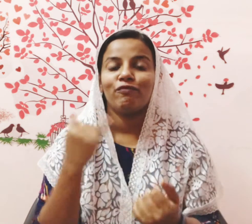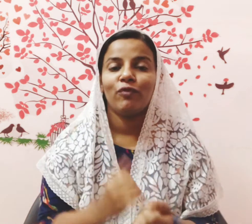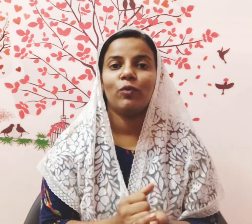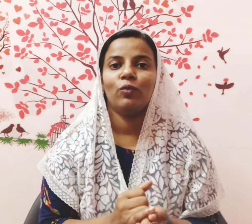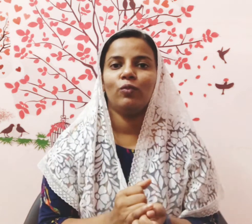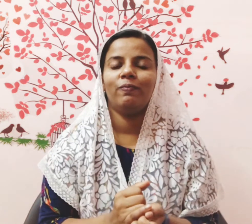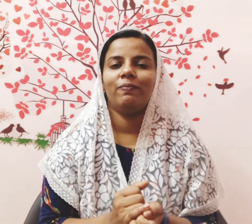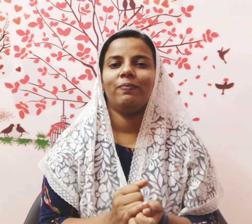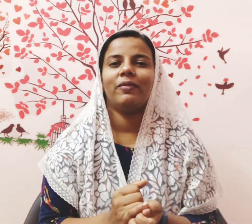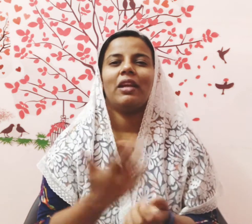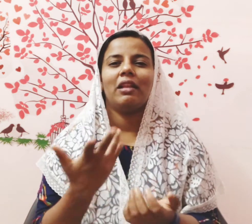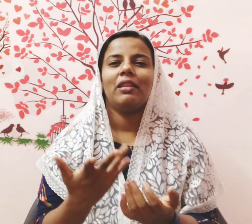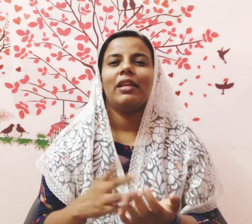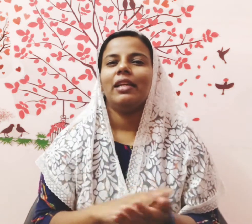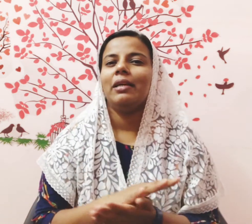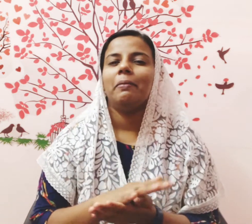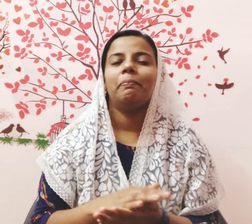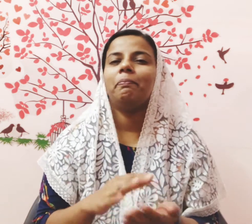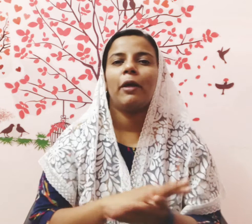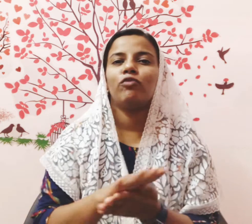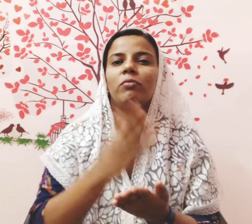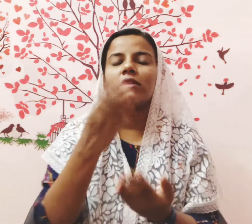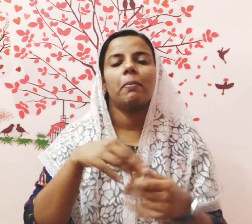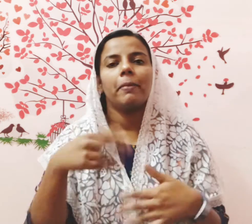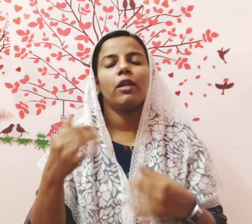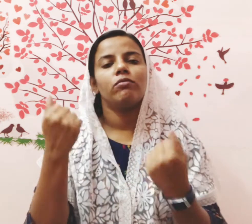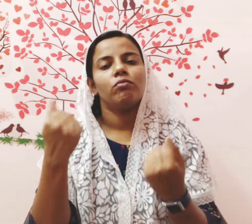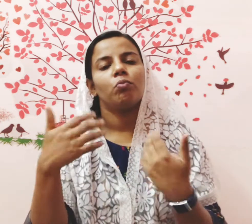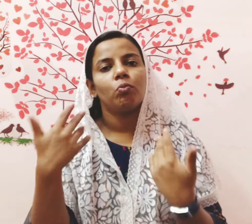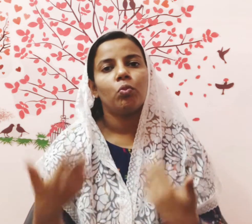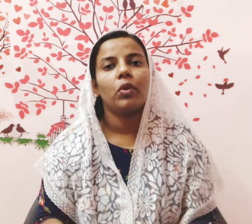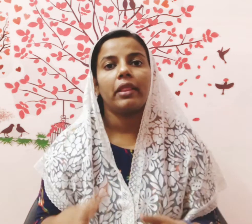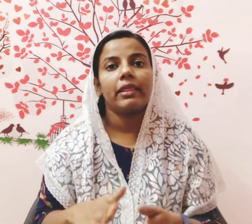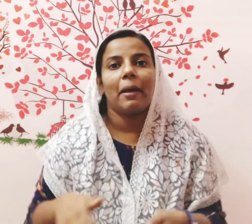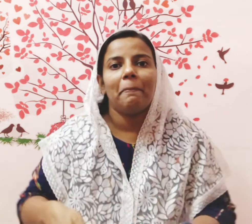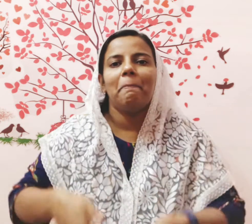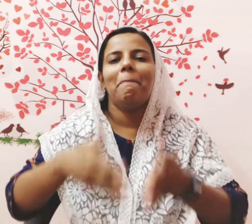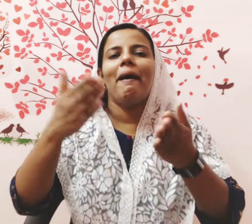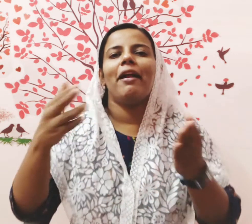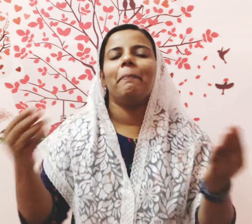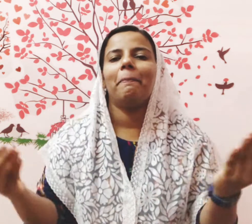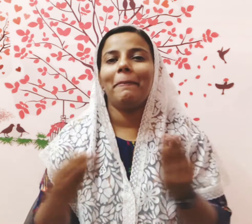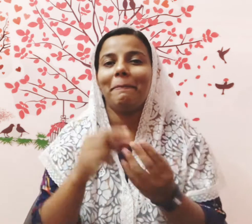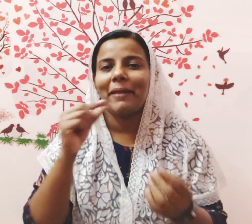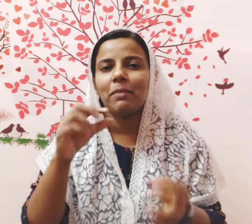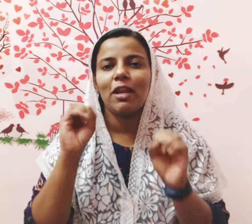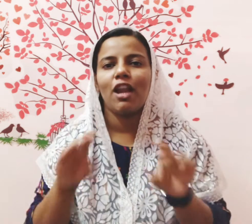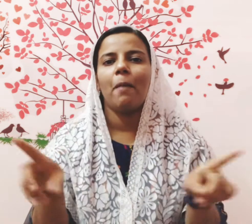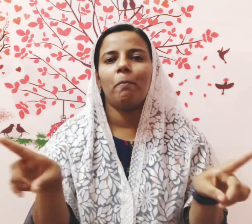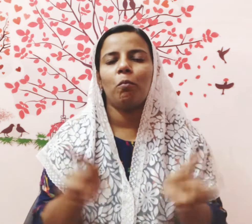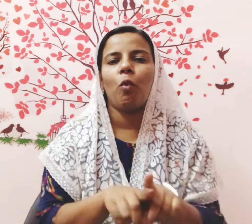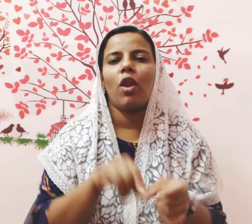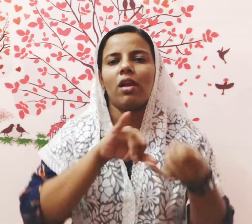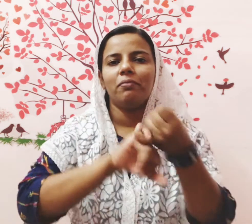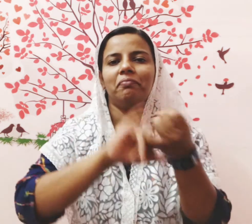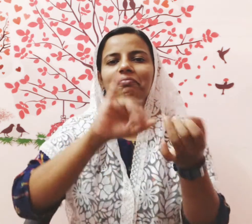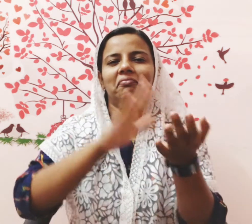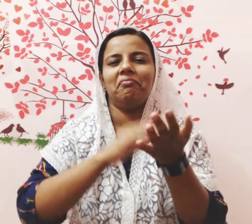വന്നു. കാരണം എന്താ? ശിംശോനിൽ ശക്തിയില്ലാതായി. ശക്തിയില്ലാത്തതിന് കാരണം എന്താ? വള്ളിയിൽ നിന്നും വിച്ഛേദിക്കപ്പെട്ടു. നമ്മൾ വള്ളിയിൽ നിന്നും